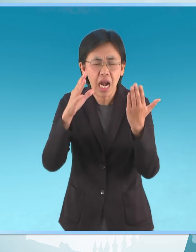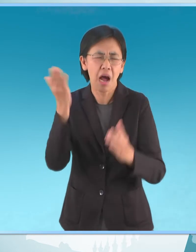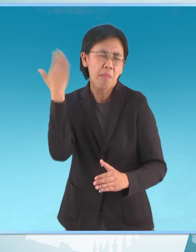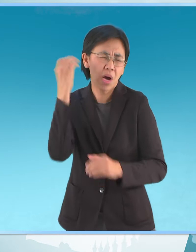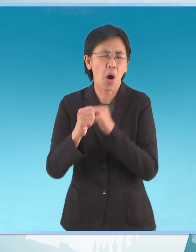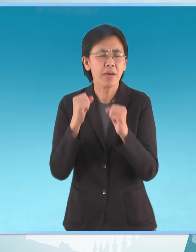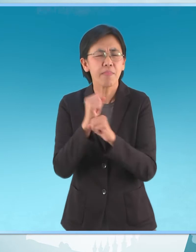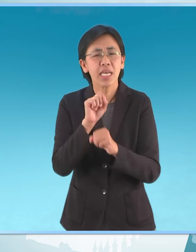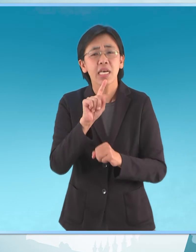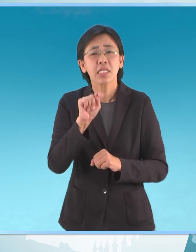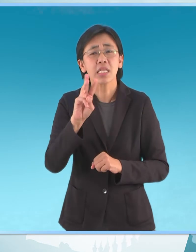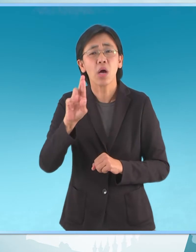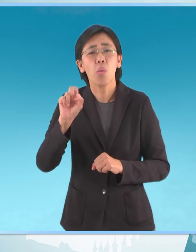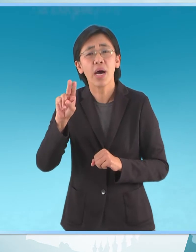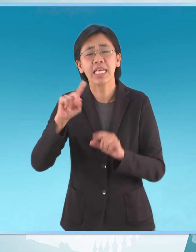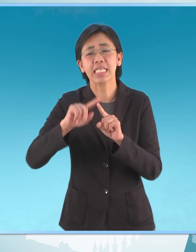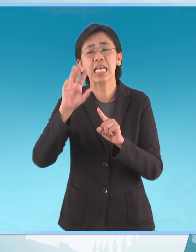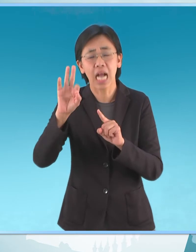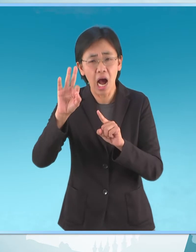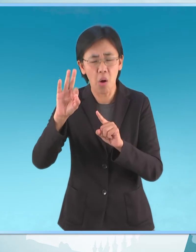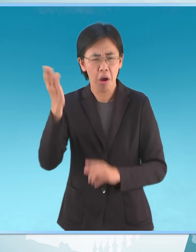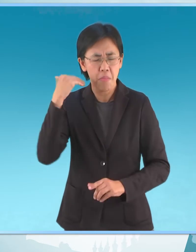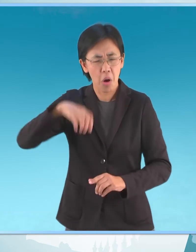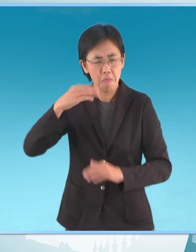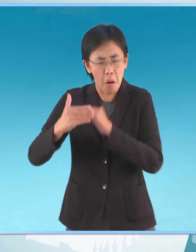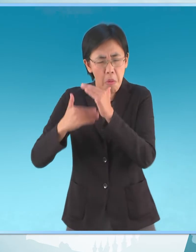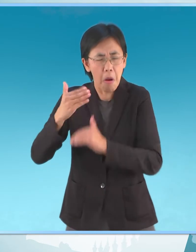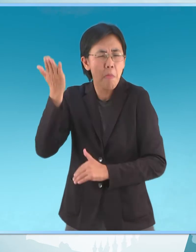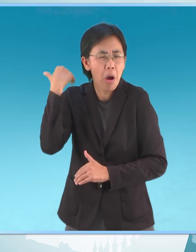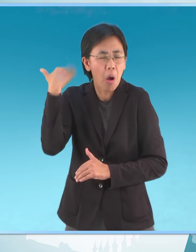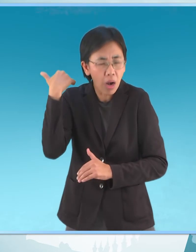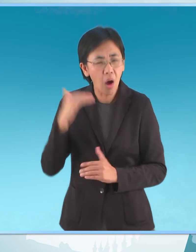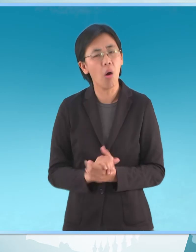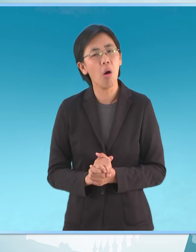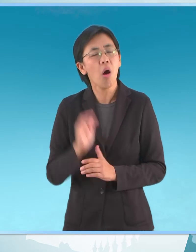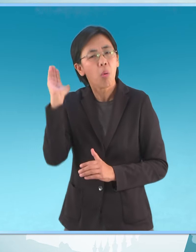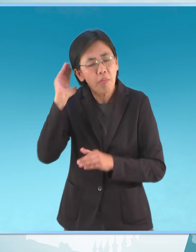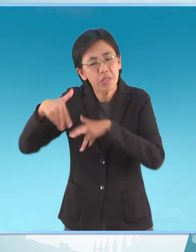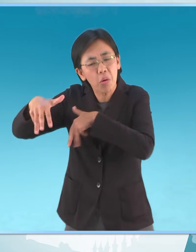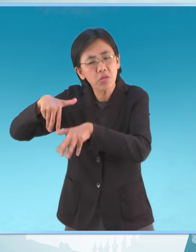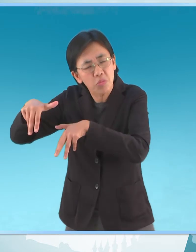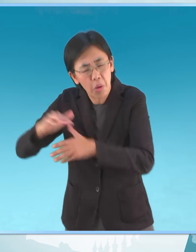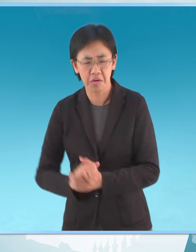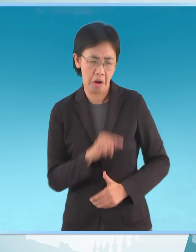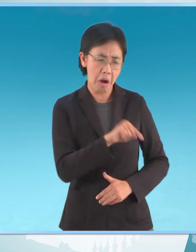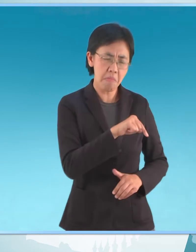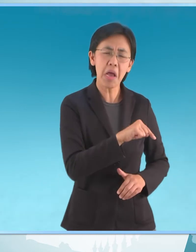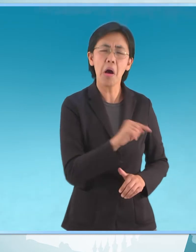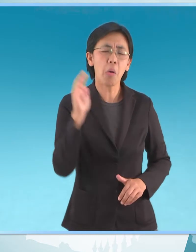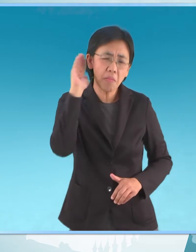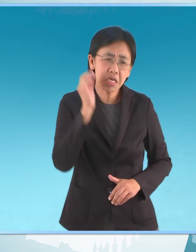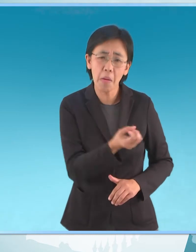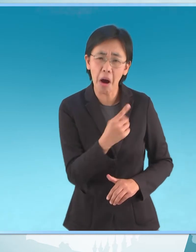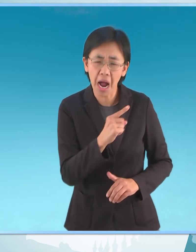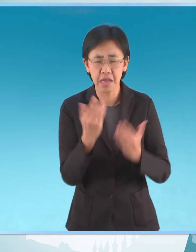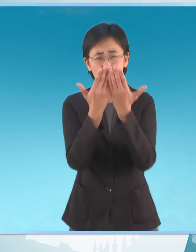ในศตวรรษที่9นะครับยุคที่อาณาจักรสีโกตบองรุ่งเรืองนะฮะนั่นก็เป็นอีกหนึ่งความเชื่อส่วนอีกหนึ่งความเชื่อก็บอกว่ากำแพงใหญ่โตขน